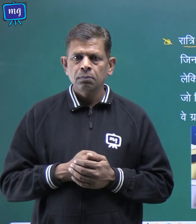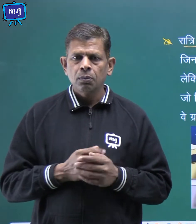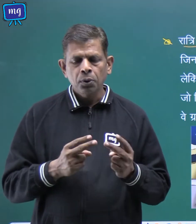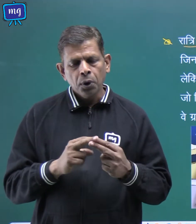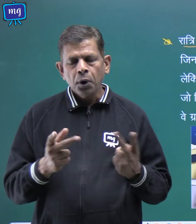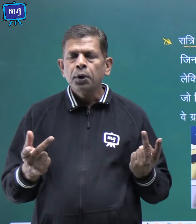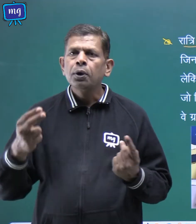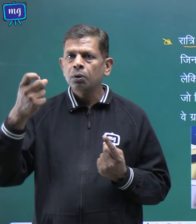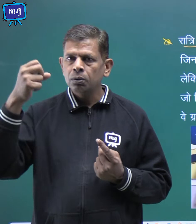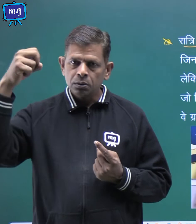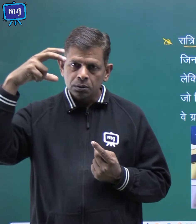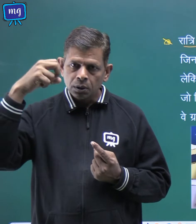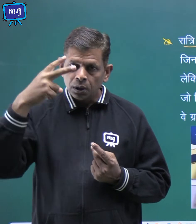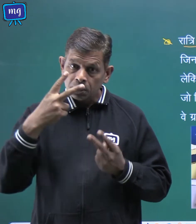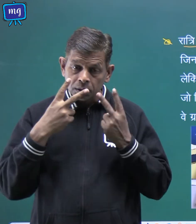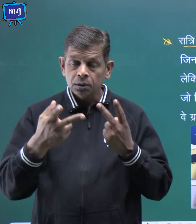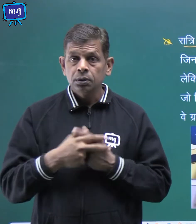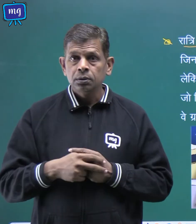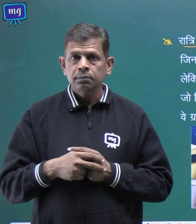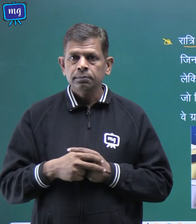अनेकों तारे देखते हैं,